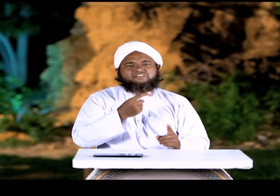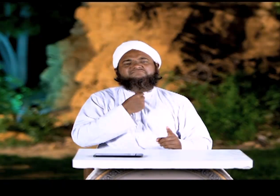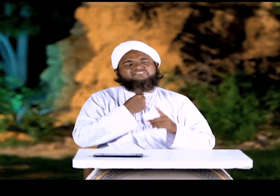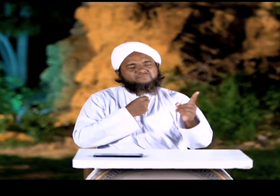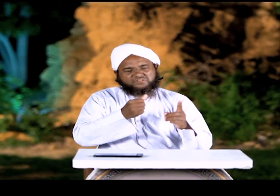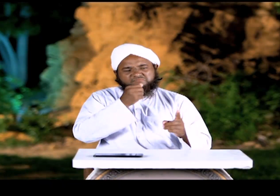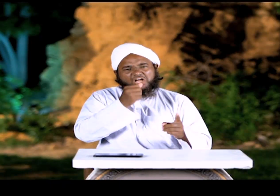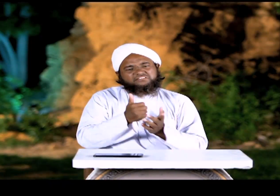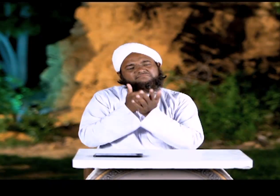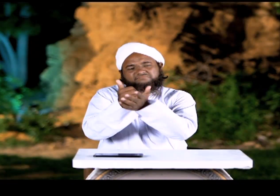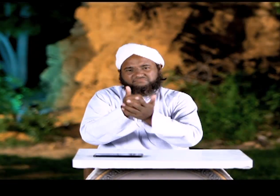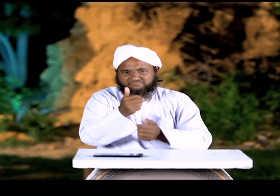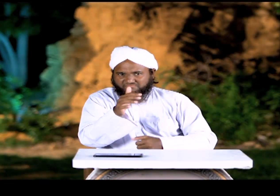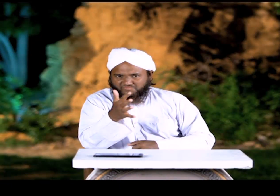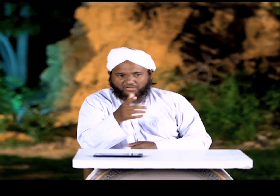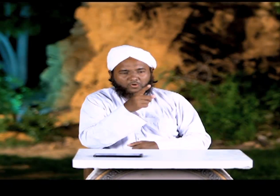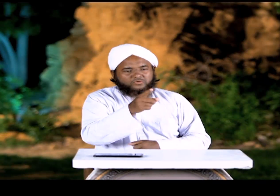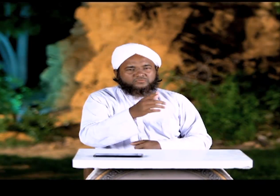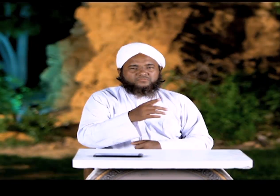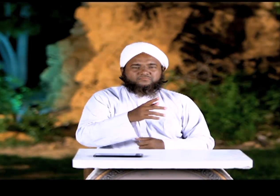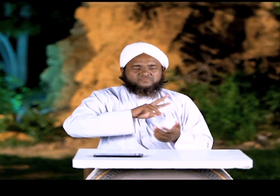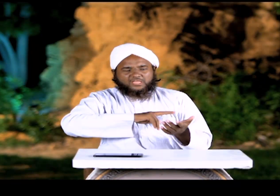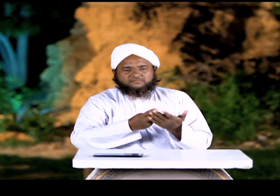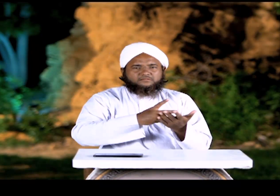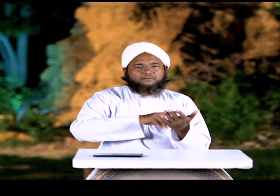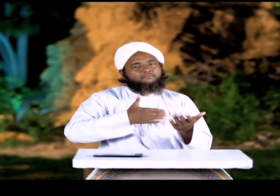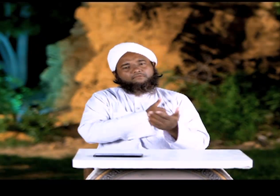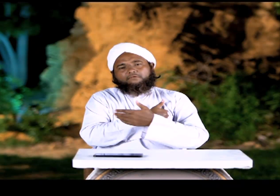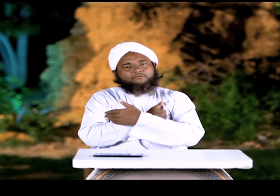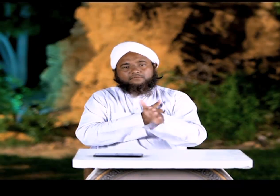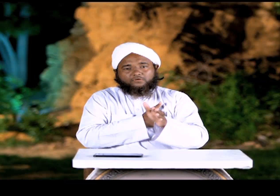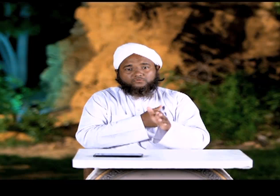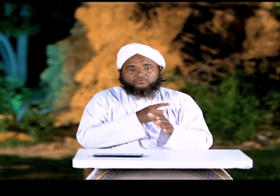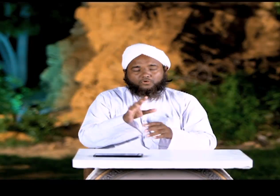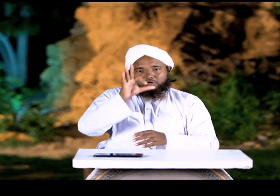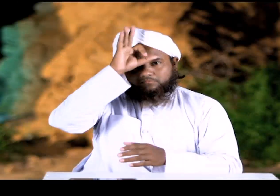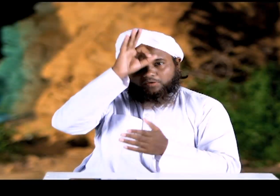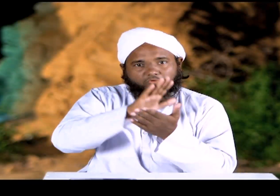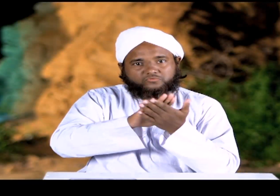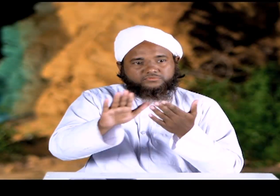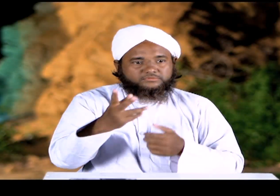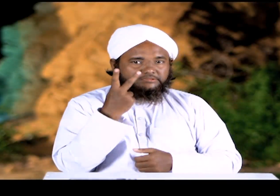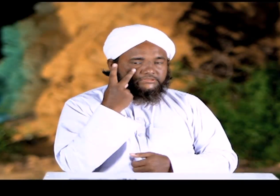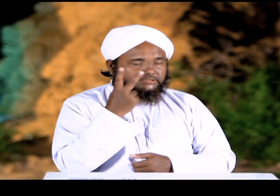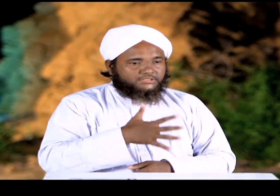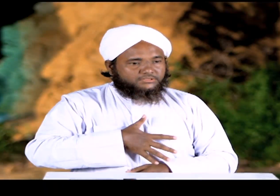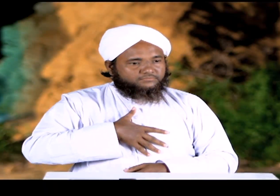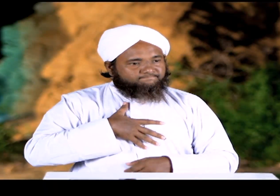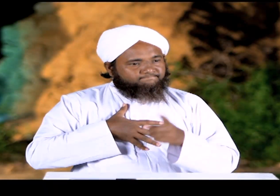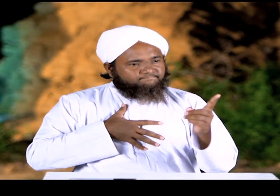اس کا ایک قطرہ بھی نہ ملے گا اور تم یوں ہی پیاسے ہلاک ہو جاؤ گے۔ حضرت امام حسین رضی اللہ عنہ